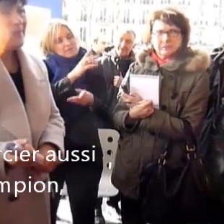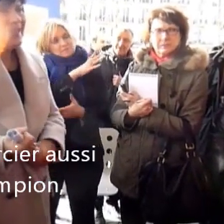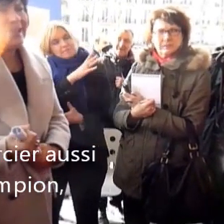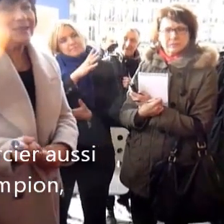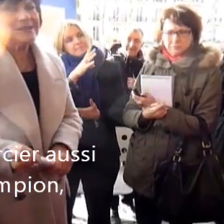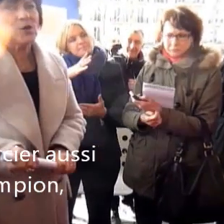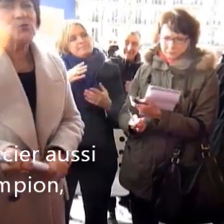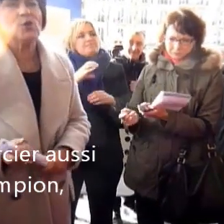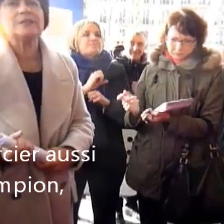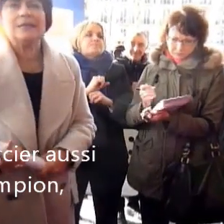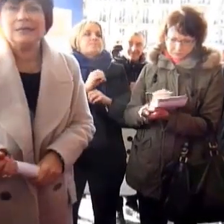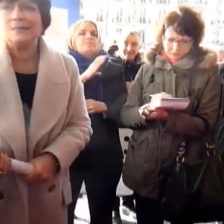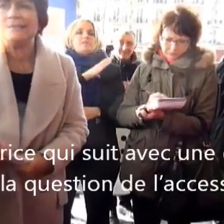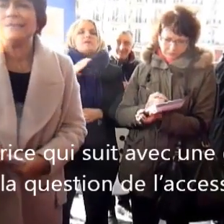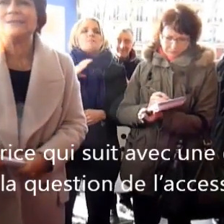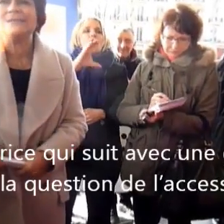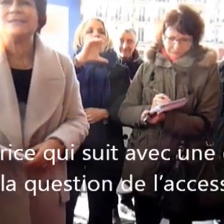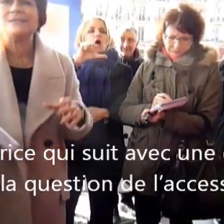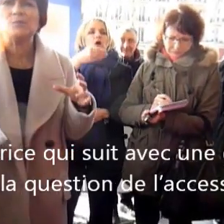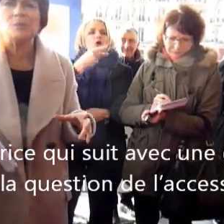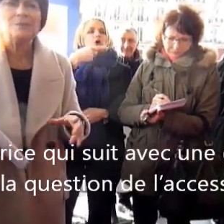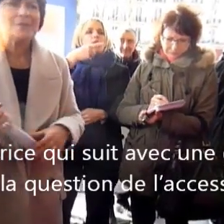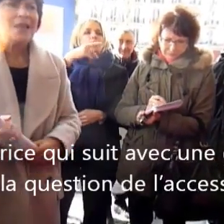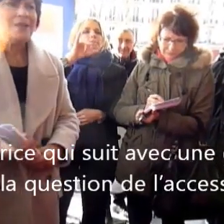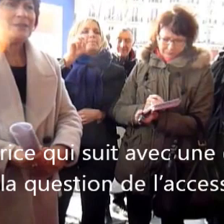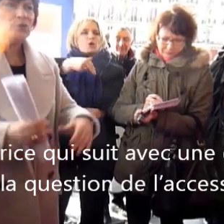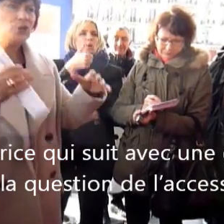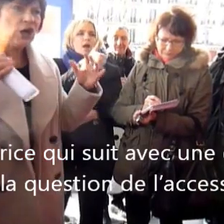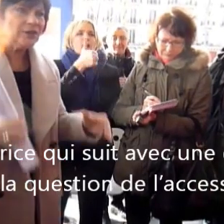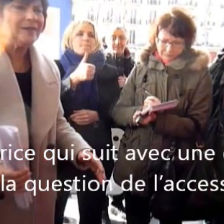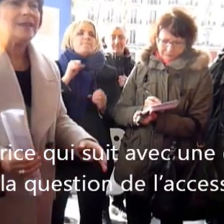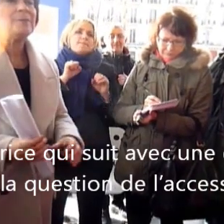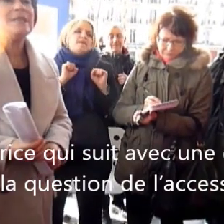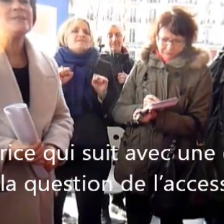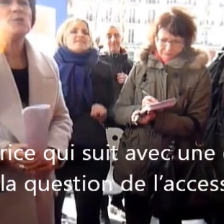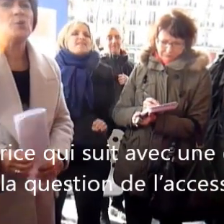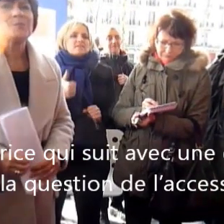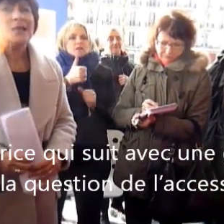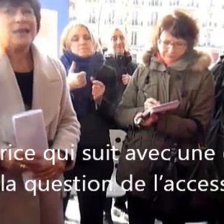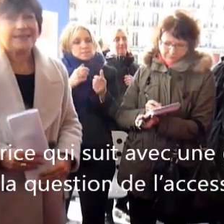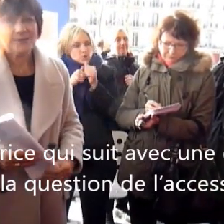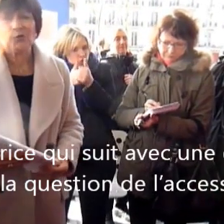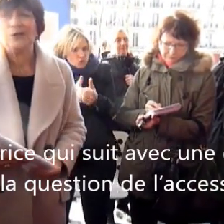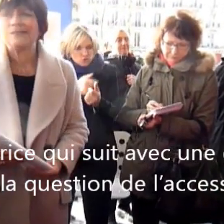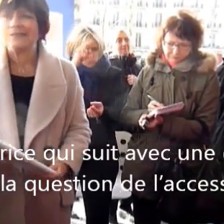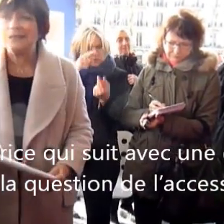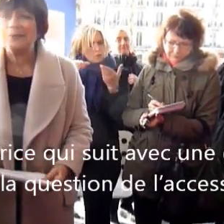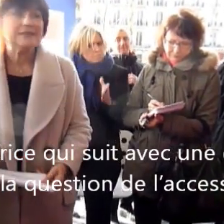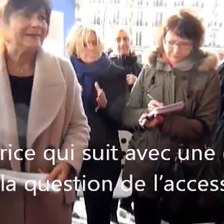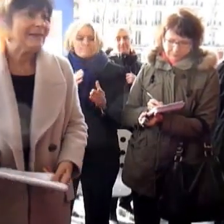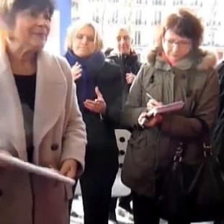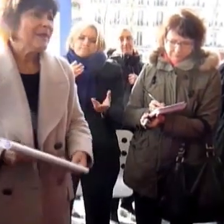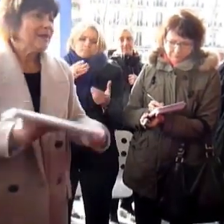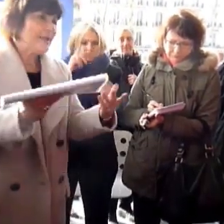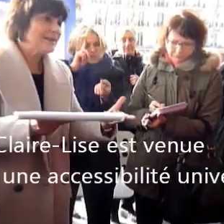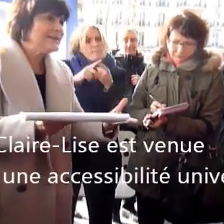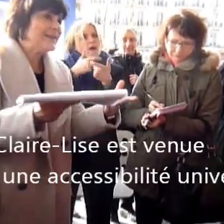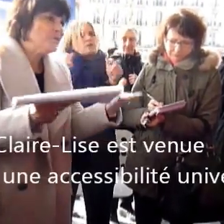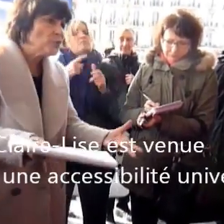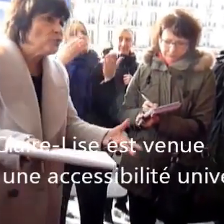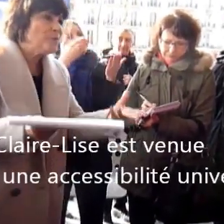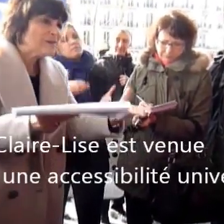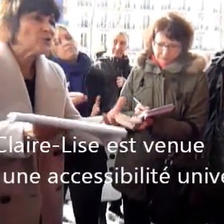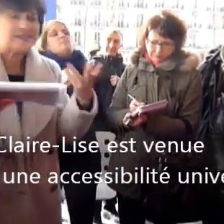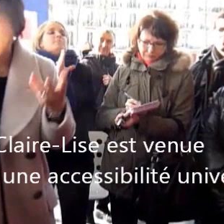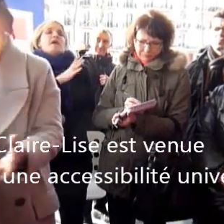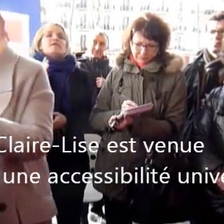aussi Claire-Lise Campion, qui est la sénatrice qui suit avec une grande détermination la question de l'accessibilité. Claire-Lise,